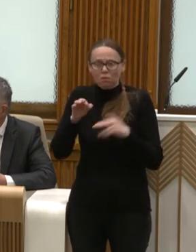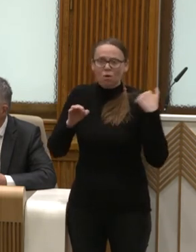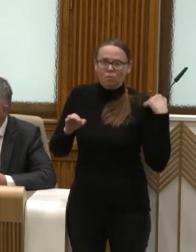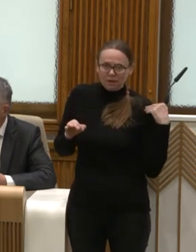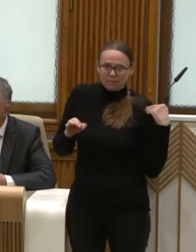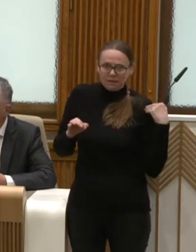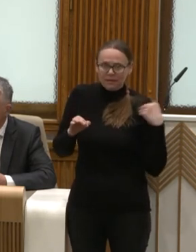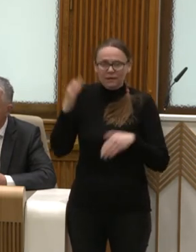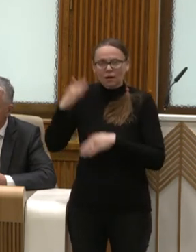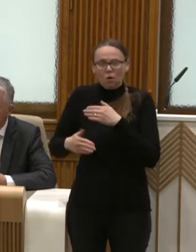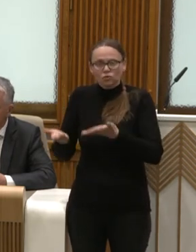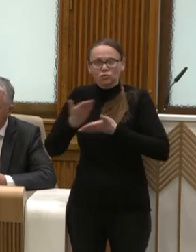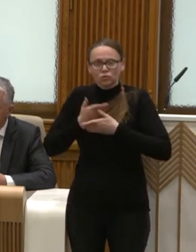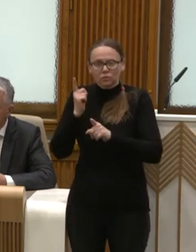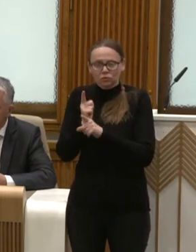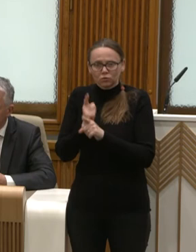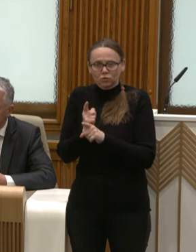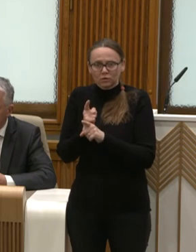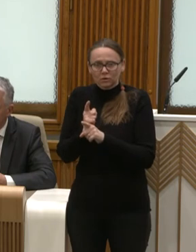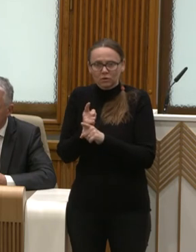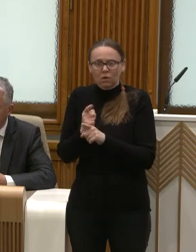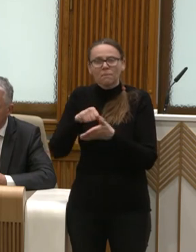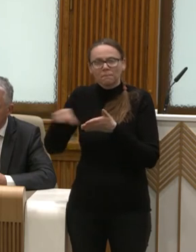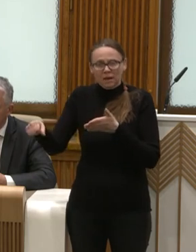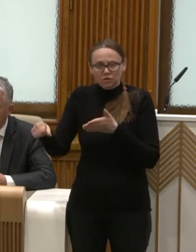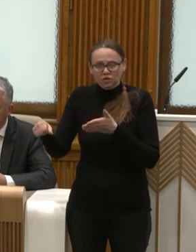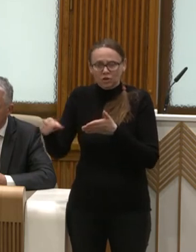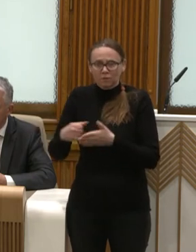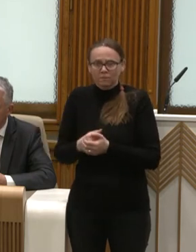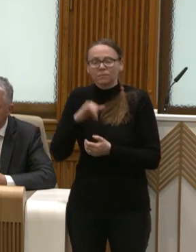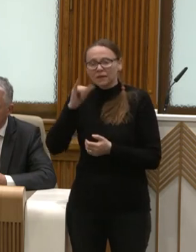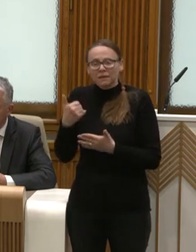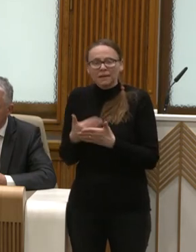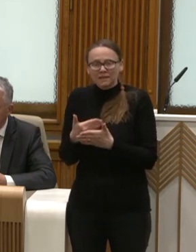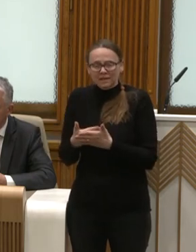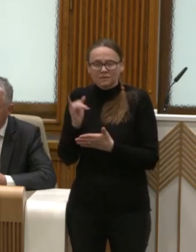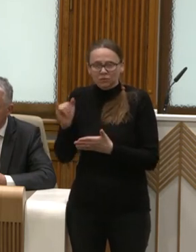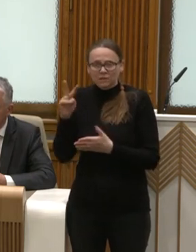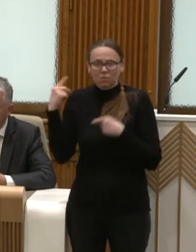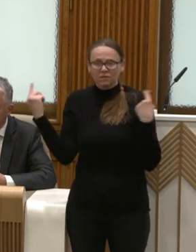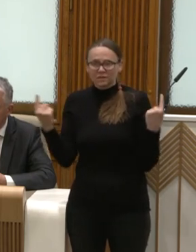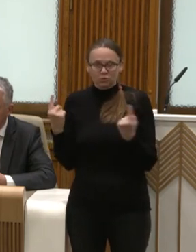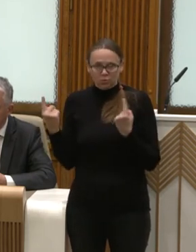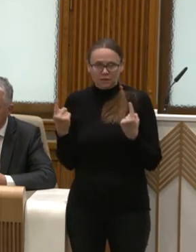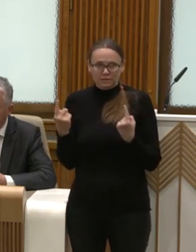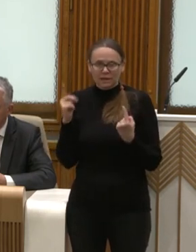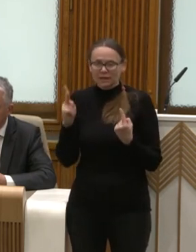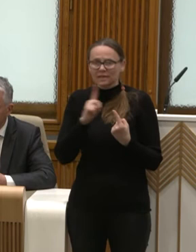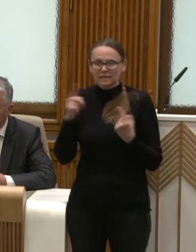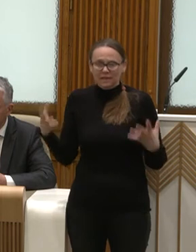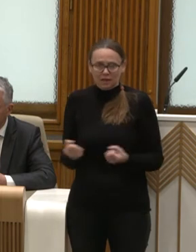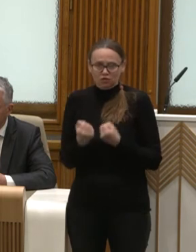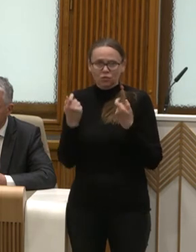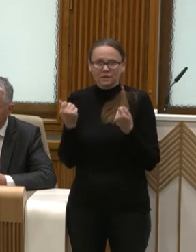obremenjeni, na koncu dobijo tudi plačilo. Je pa dejstvo, da smo v situaciji, ki se ne rešuje z